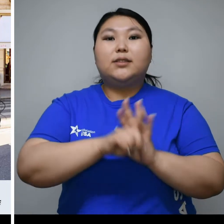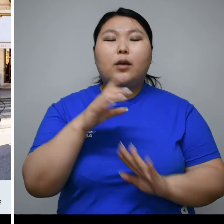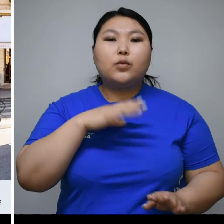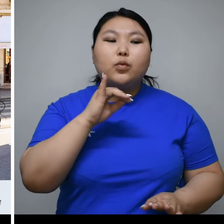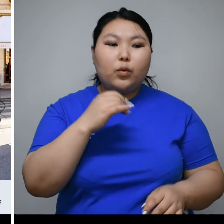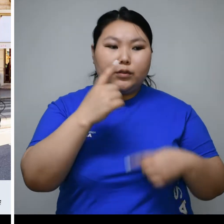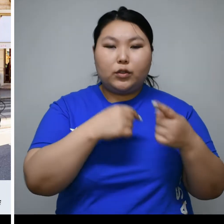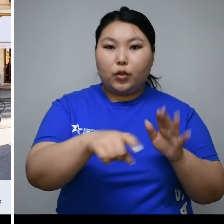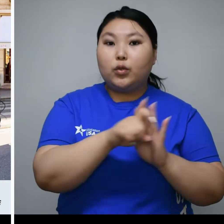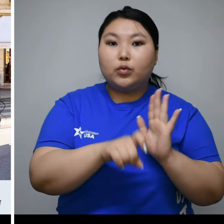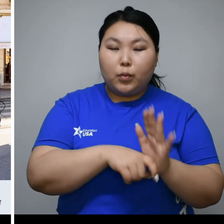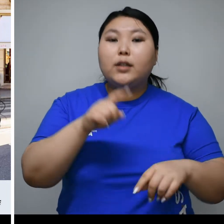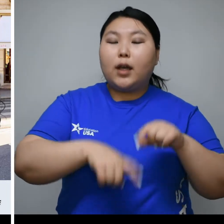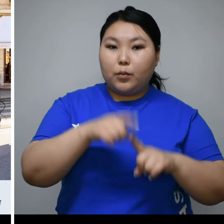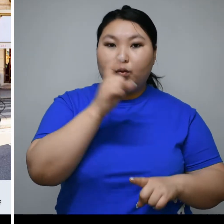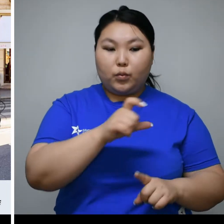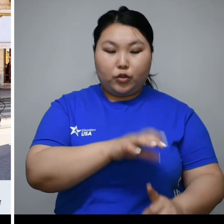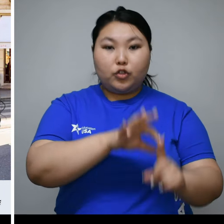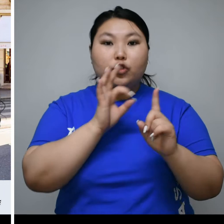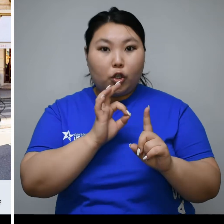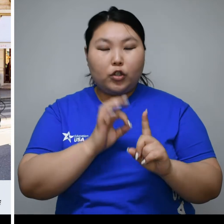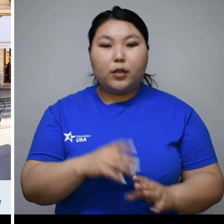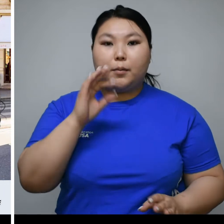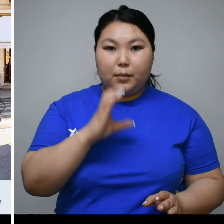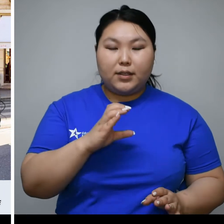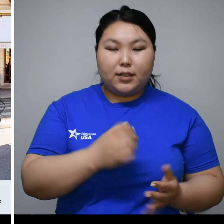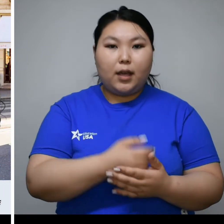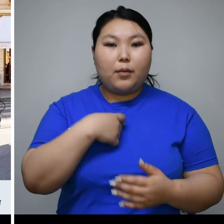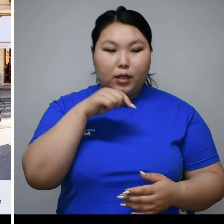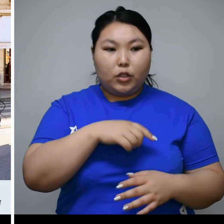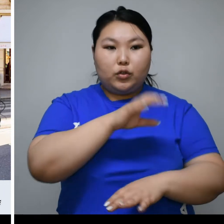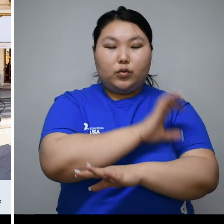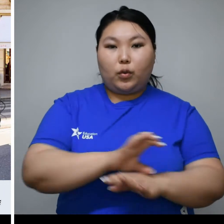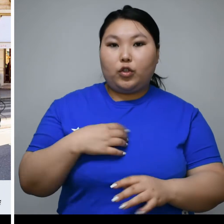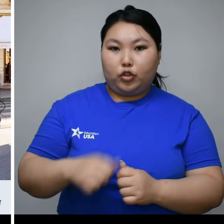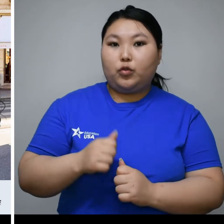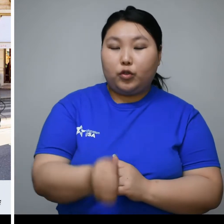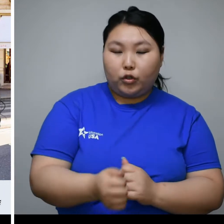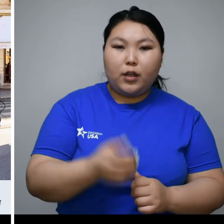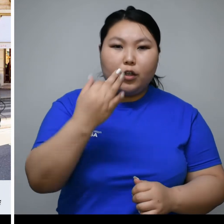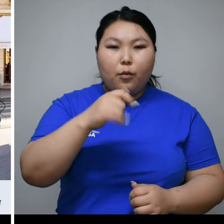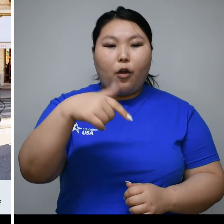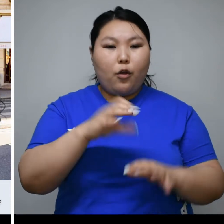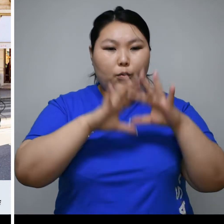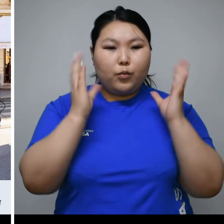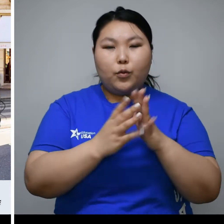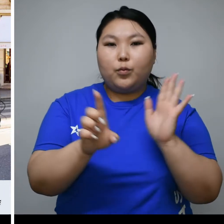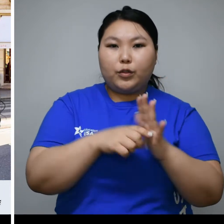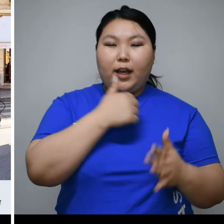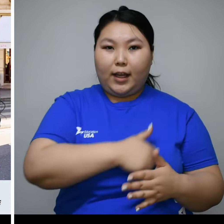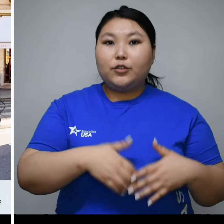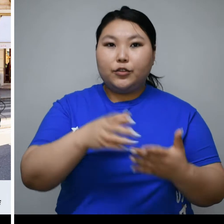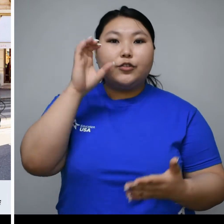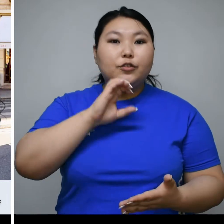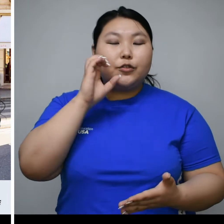эхлээд яг юун дээр энэ хөтөлбөр ямар хүмүүсийг сонгох тий тэгээд яг сургалтын төлбөрийн төлөө ийм гой бүх боломж олцоогоор